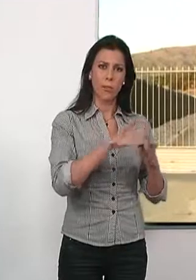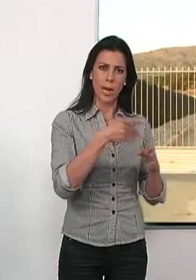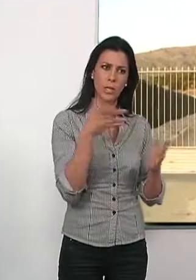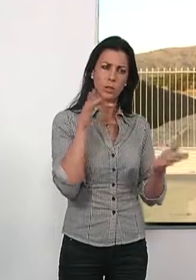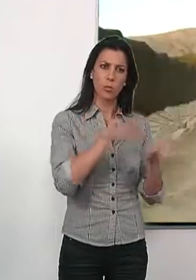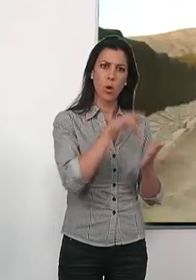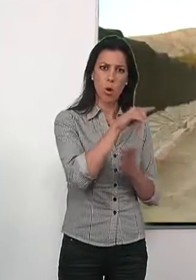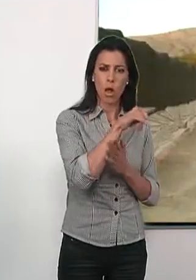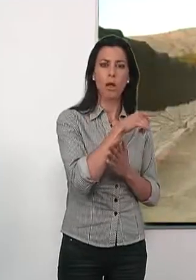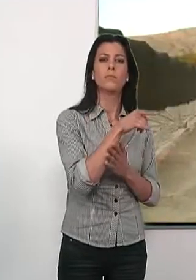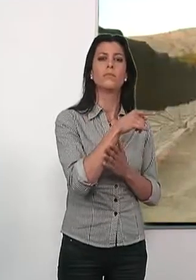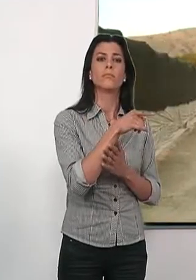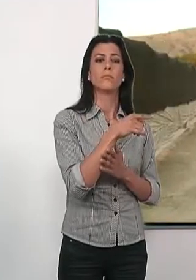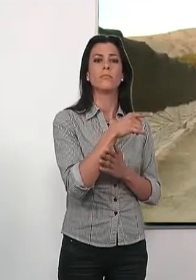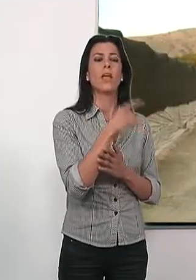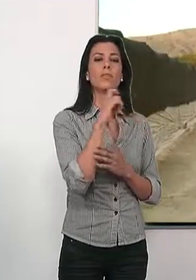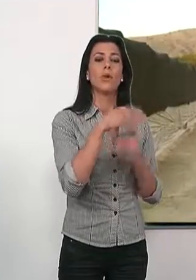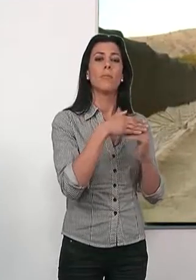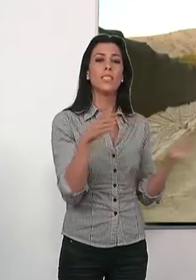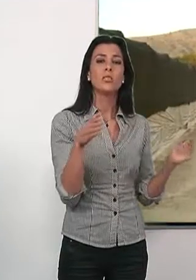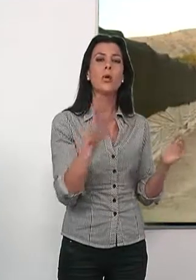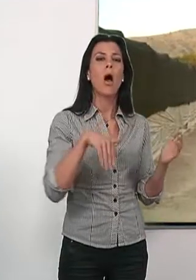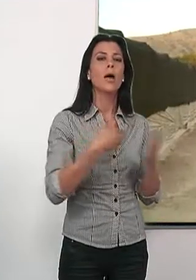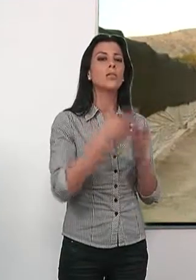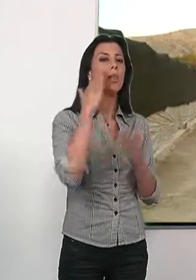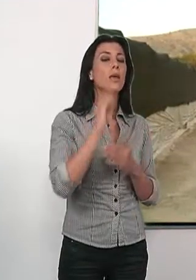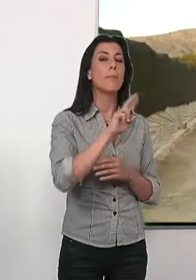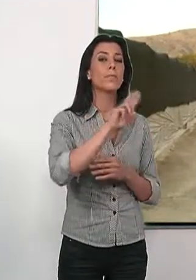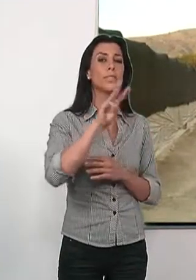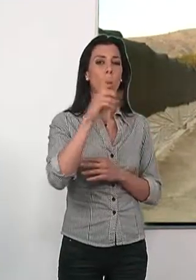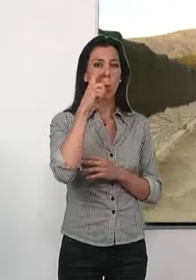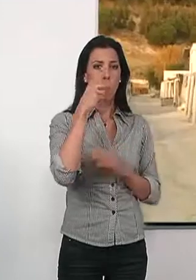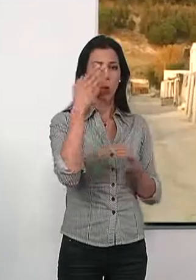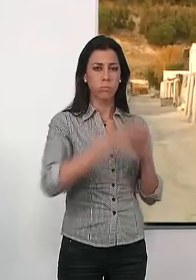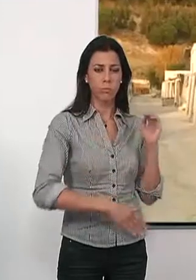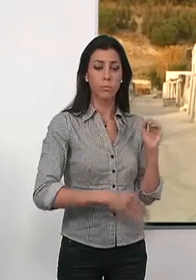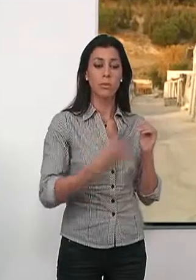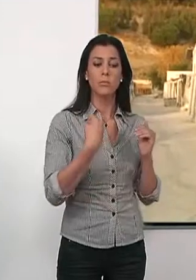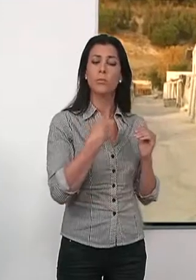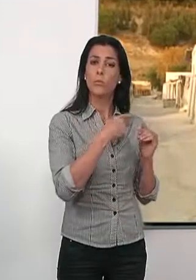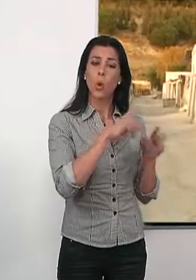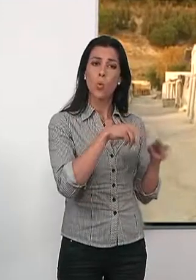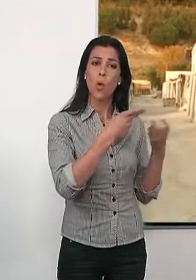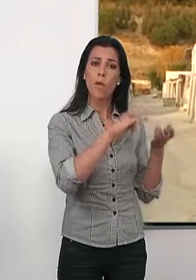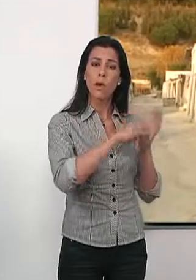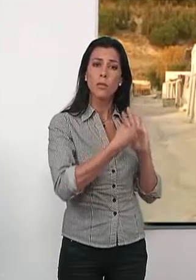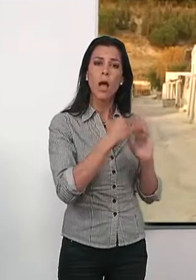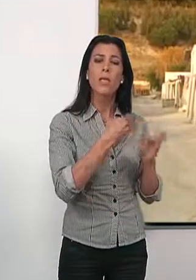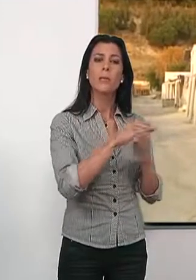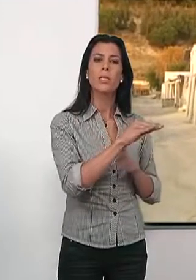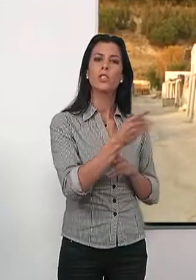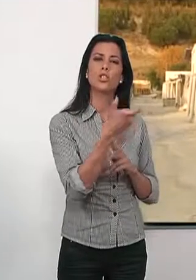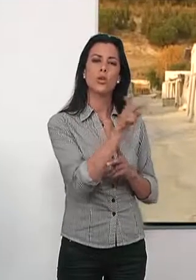peticiones para acceder a este tipo de incentivos estará abierto hasta el día 23 de junio esta nueva edición del plan